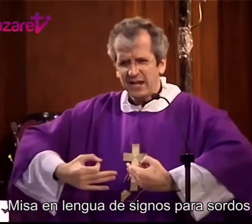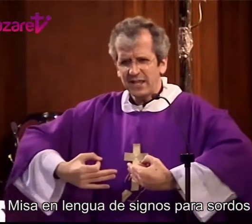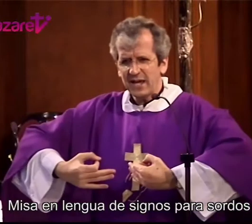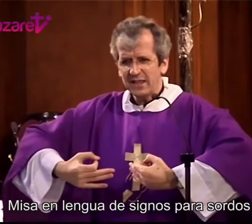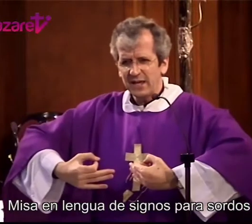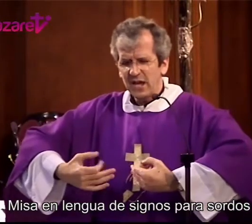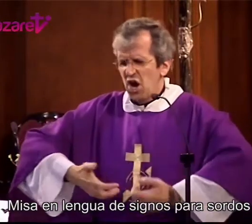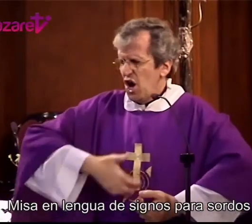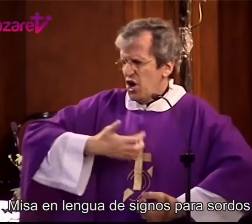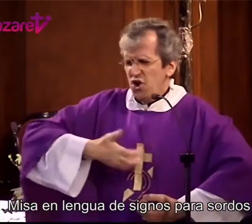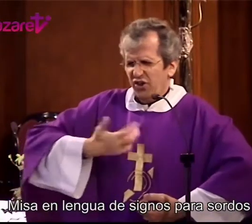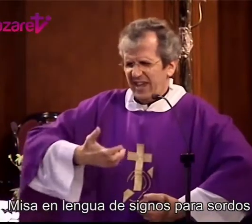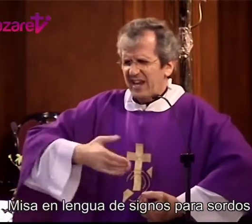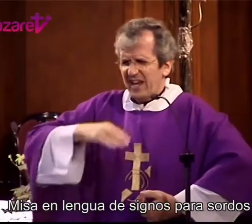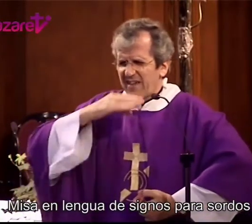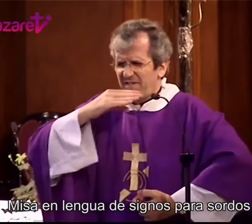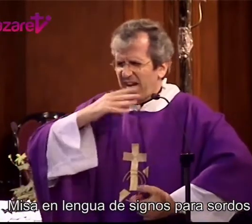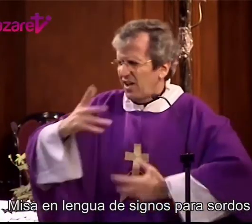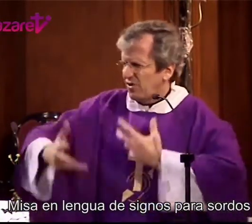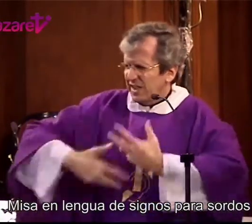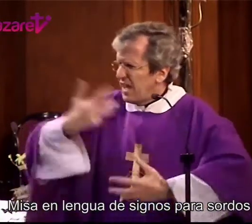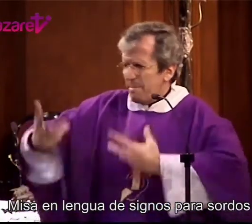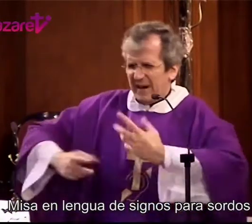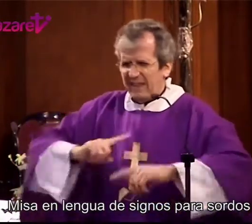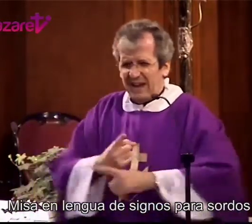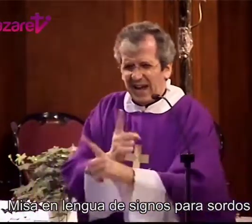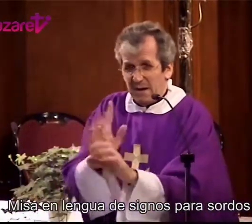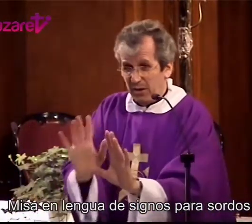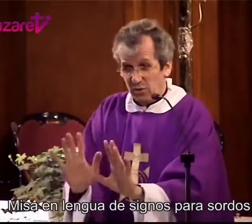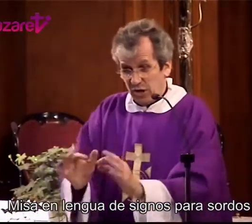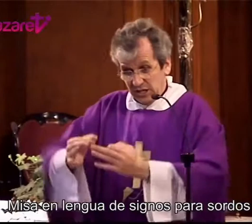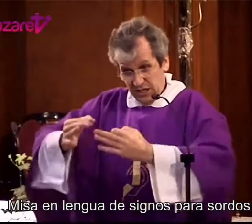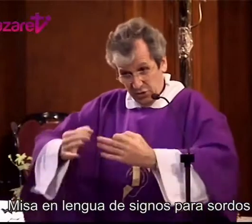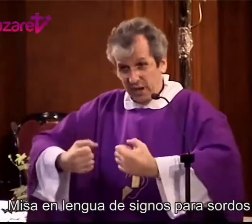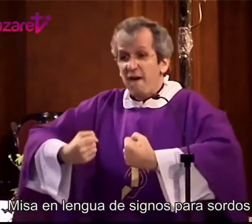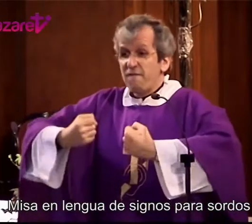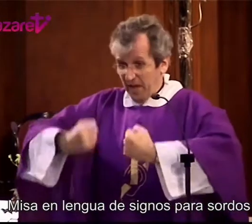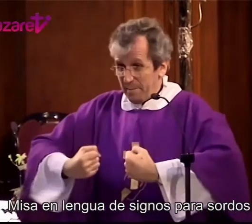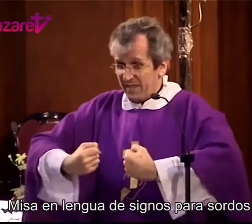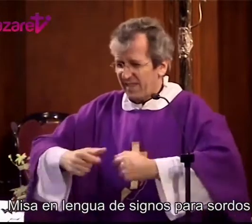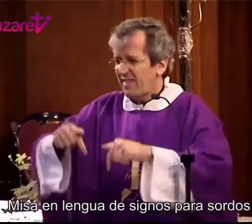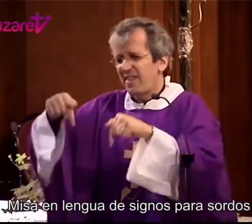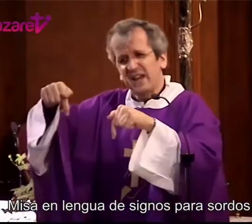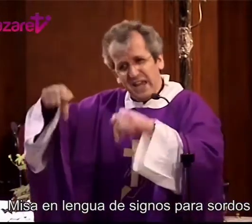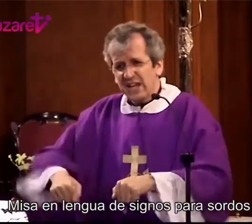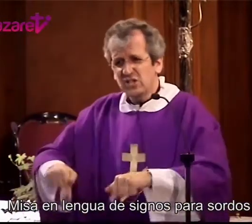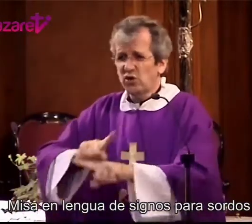seriedad, no de ira y de enfado y de perder la calma, no, sino de firmeza, de decir, esto